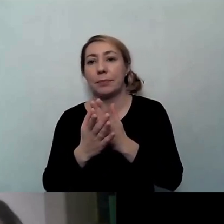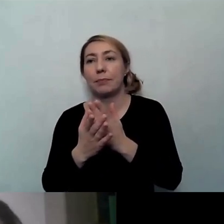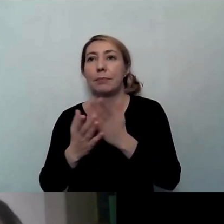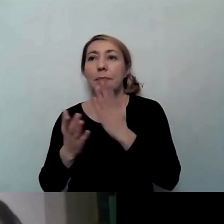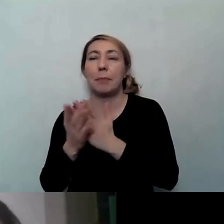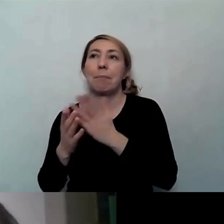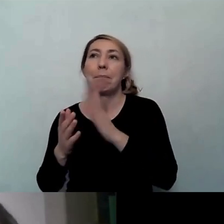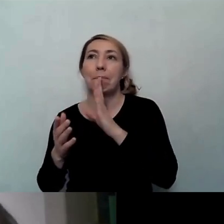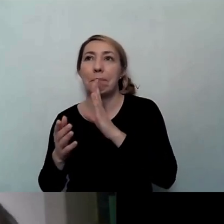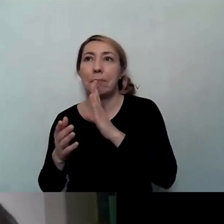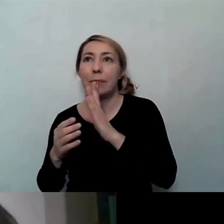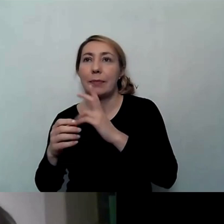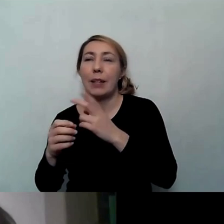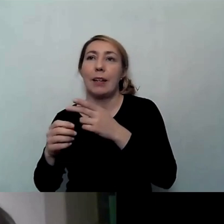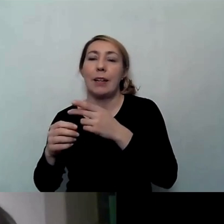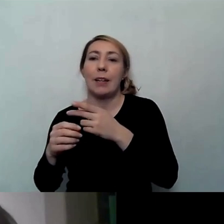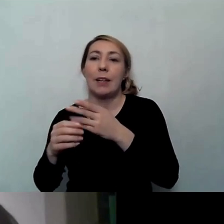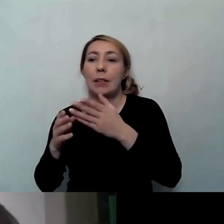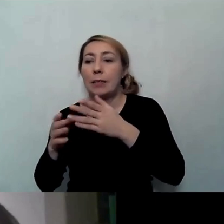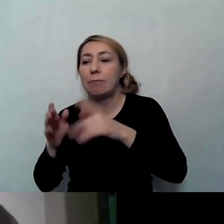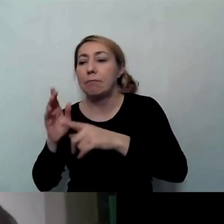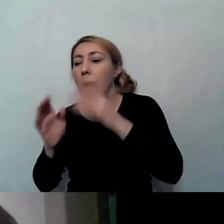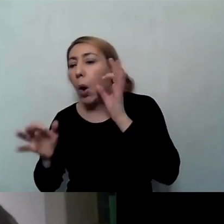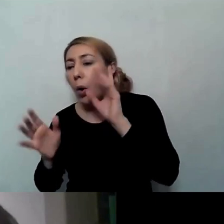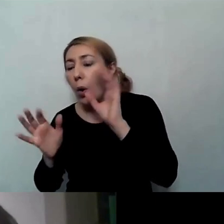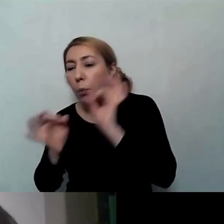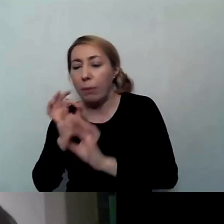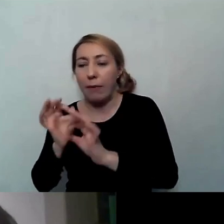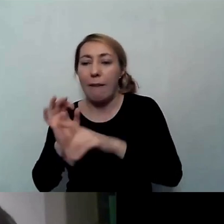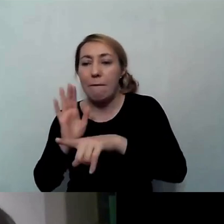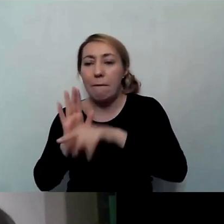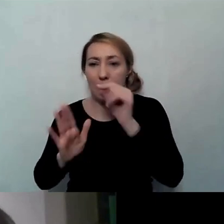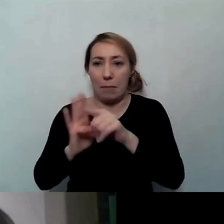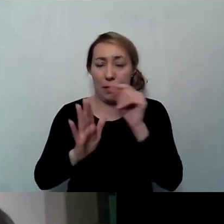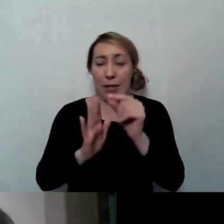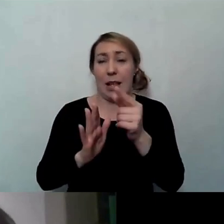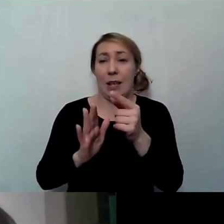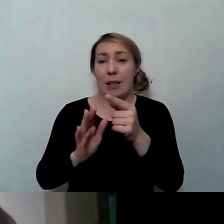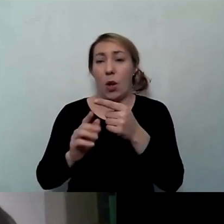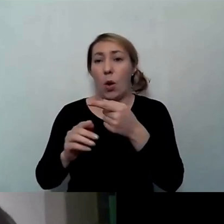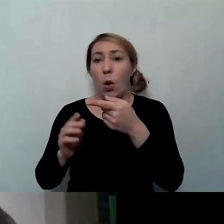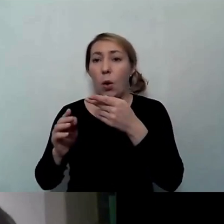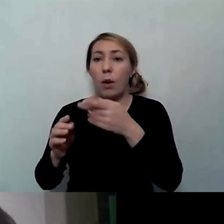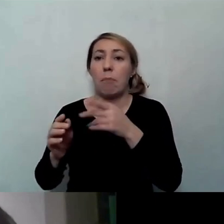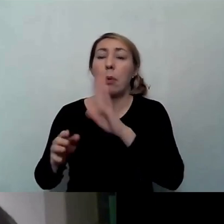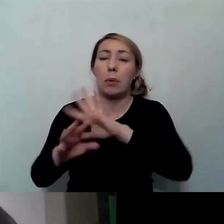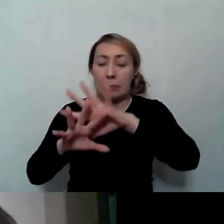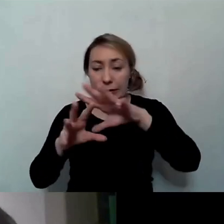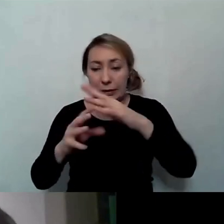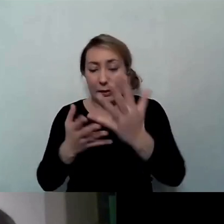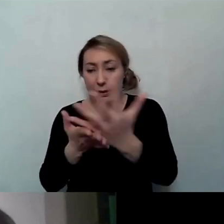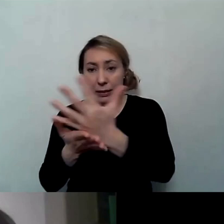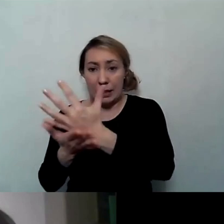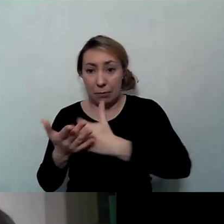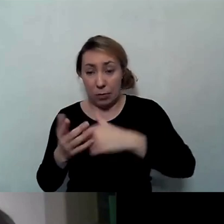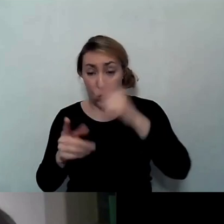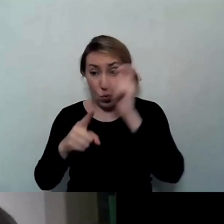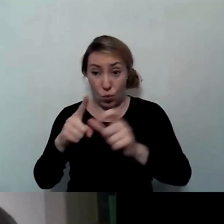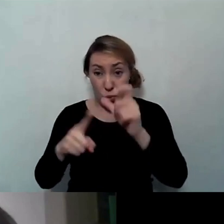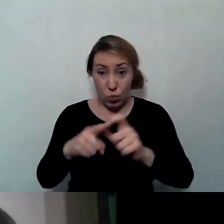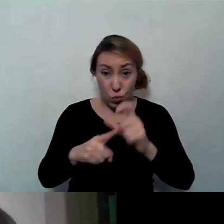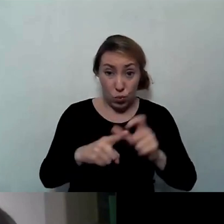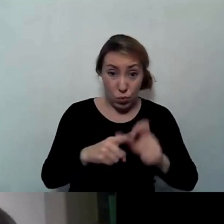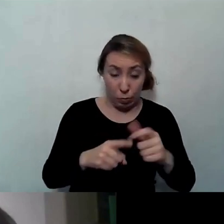rejestrów użycia konkretnych. No i właśnie później, gdy już zebraliśmy sobie jakiś zasób leksykalny,